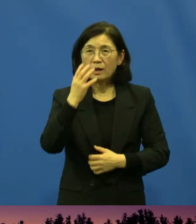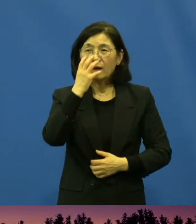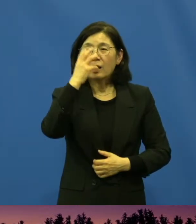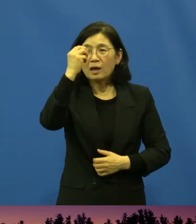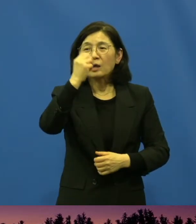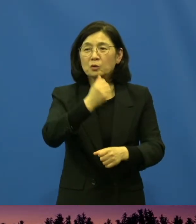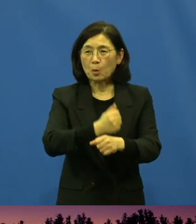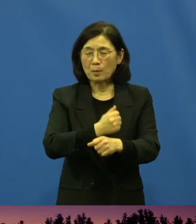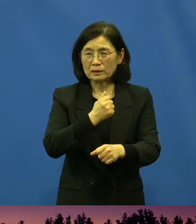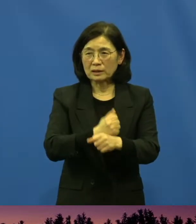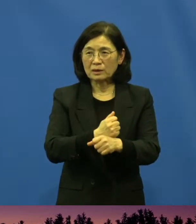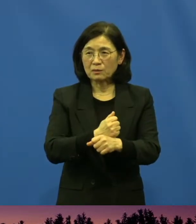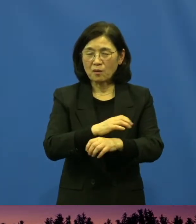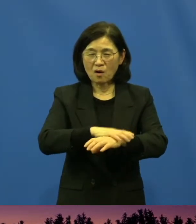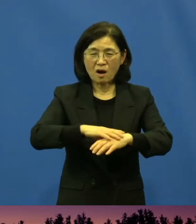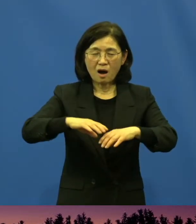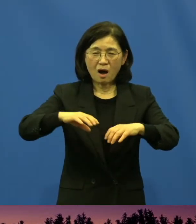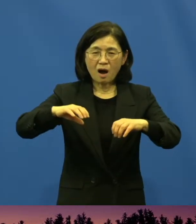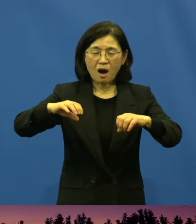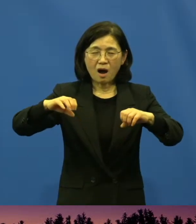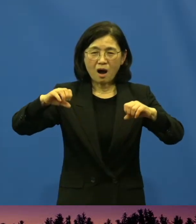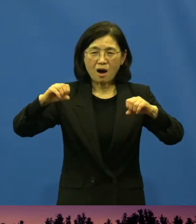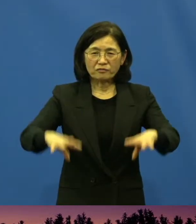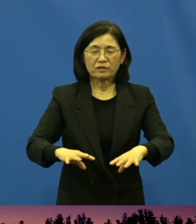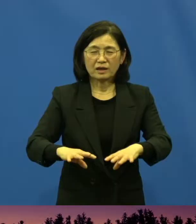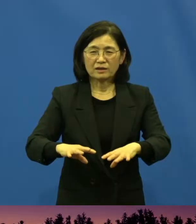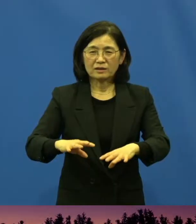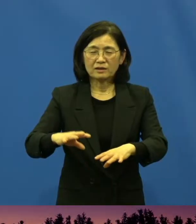공약을 남발하고 헛소리를 남발하고.